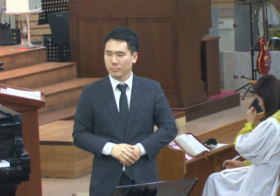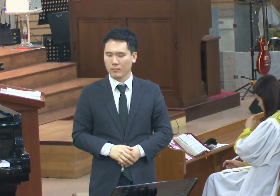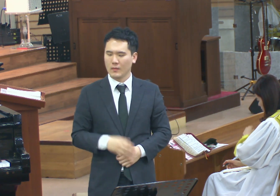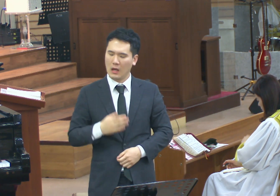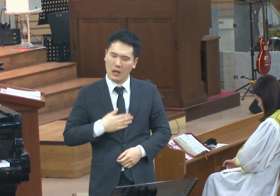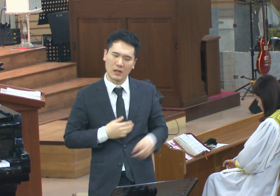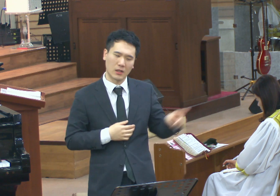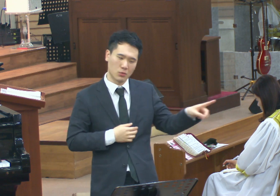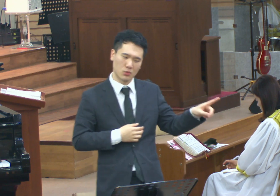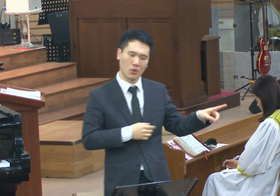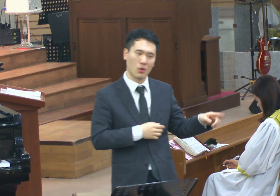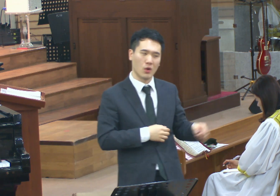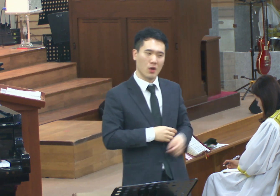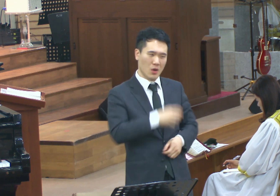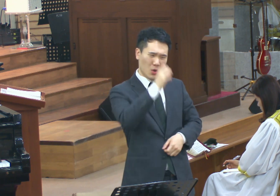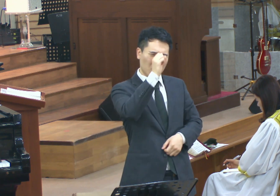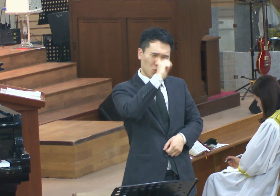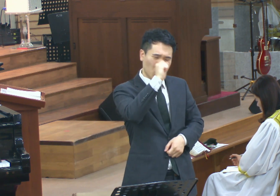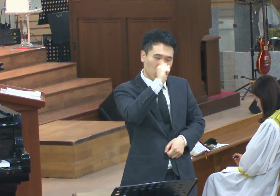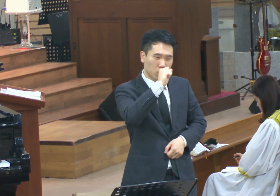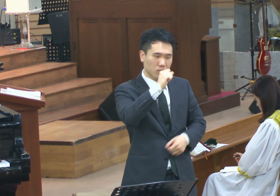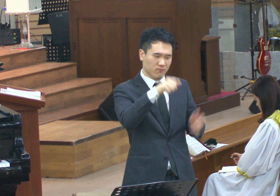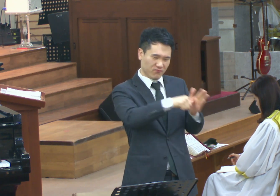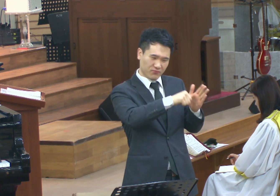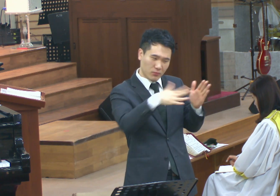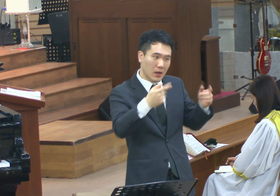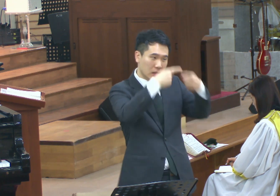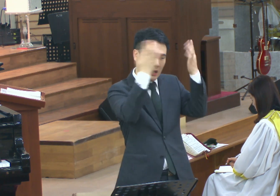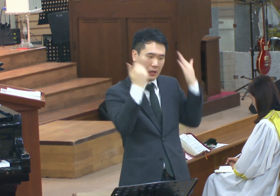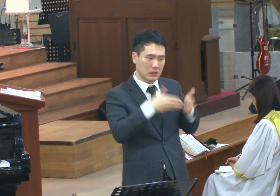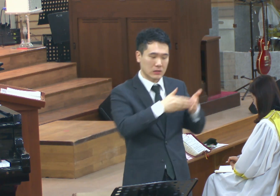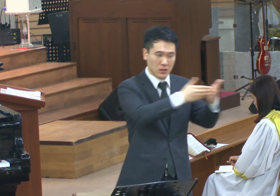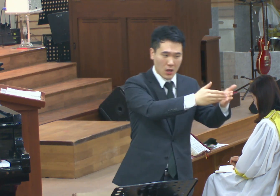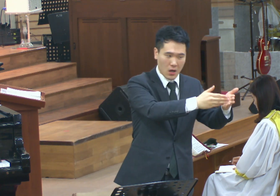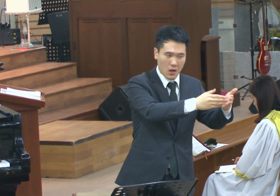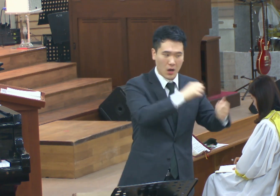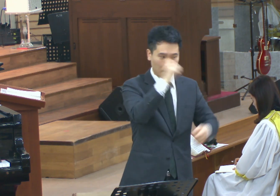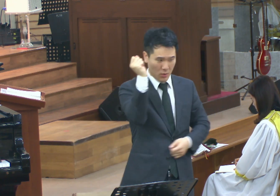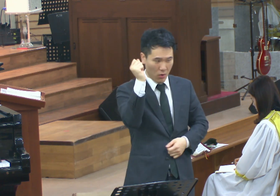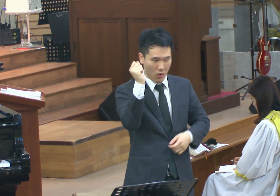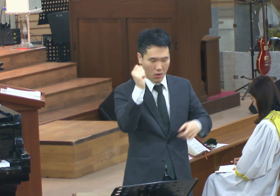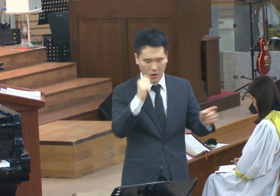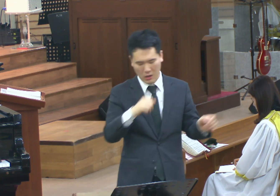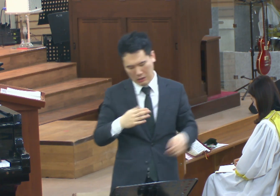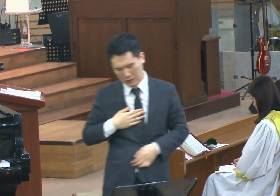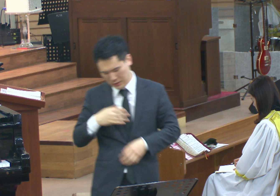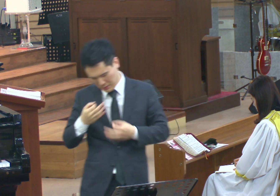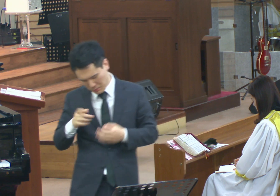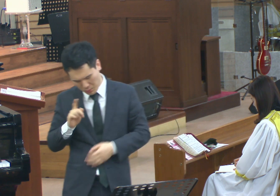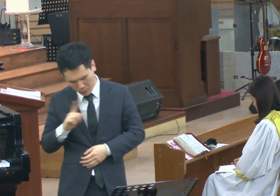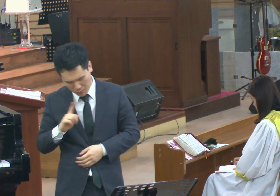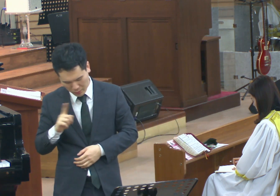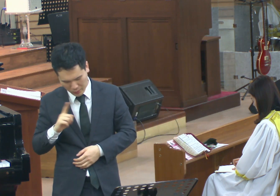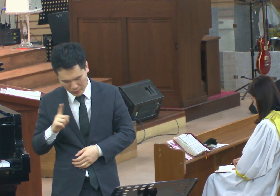거예요. 그렇게 해서 대학에 들어갔냐 못 들어갔냐에 따라서 성공과 실패가